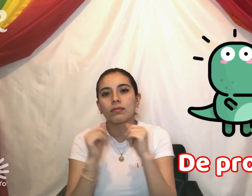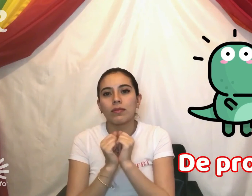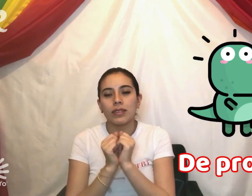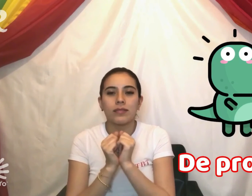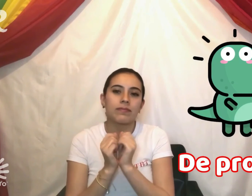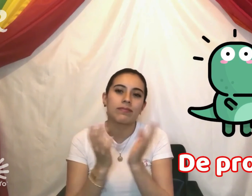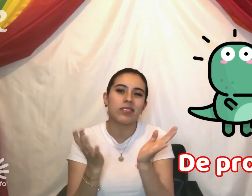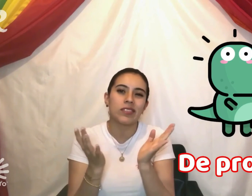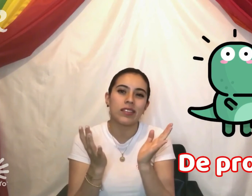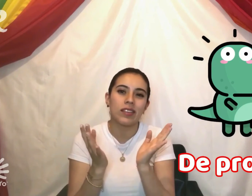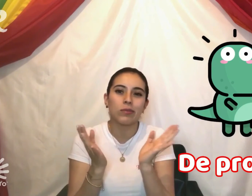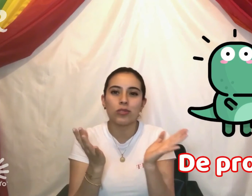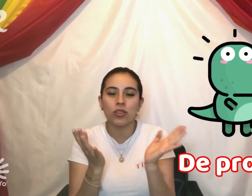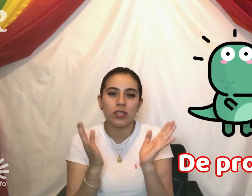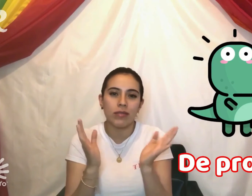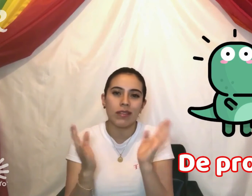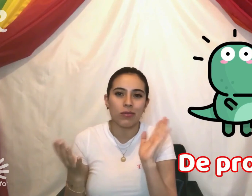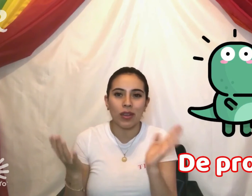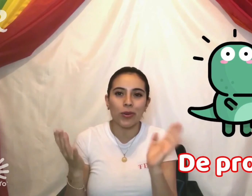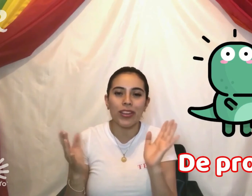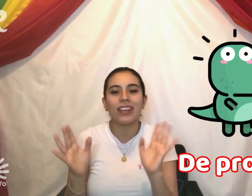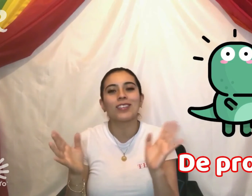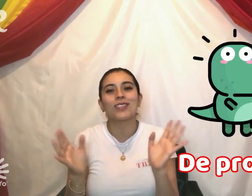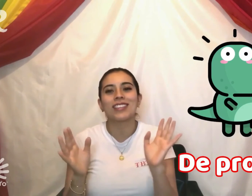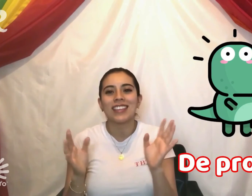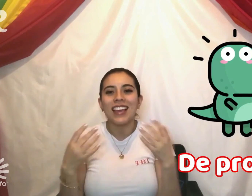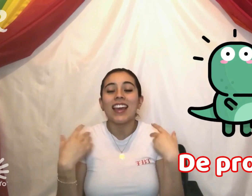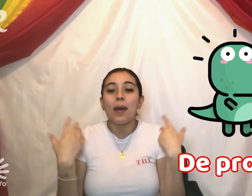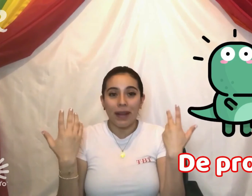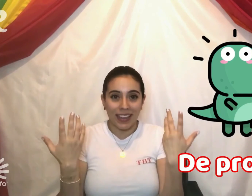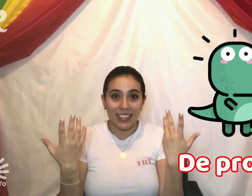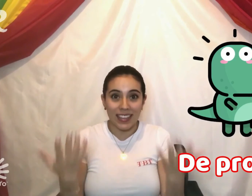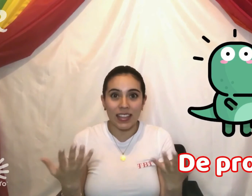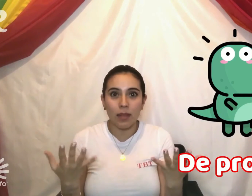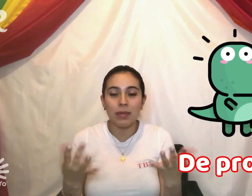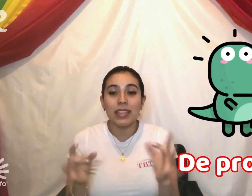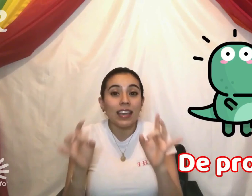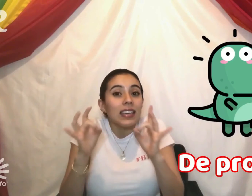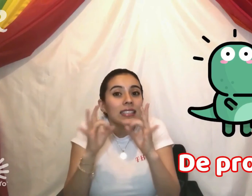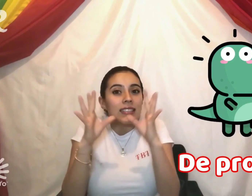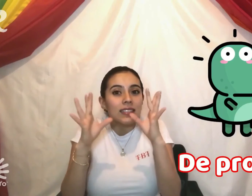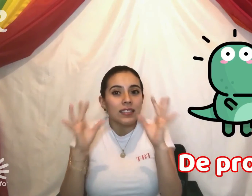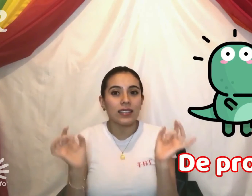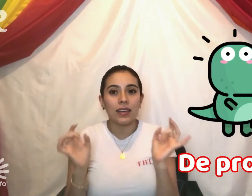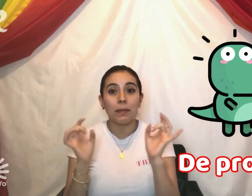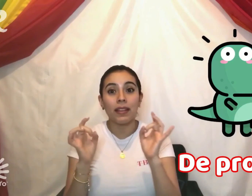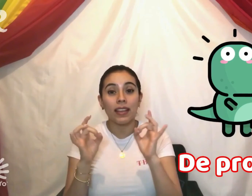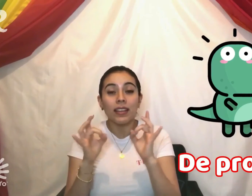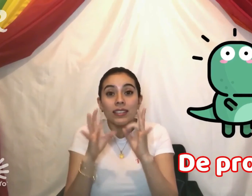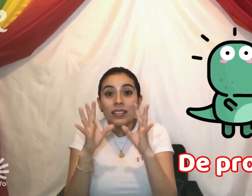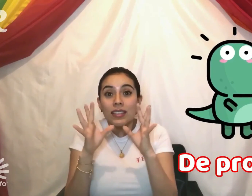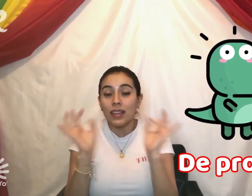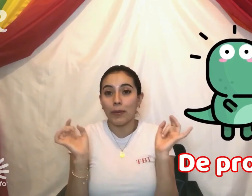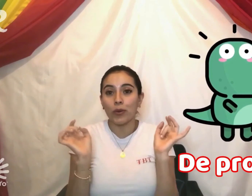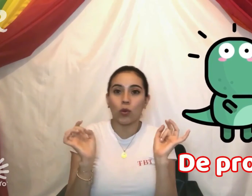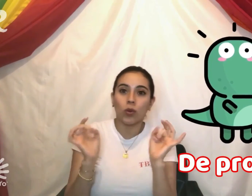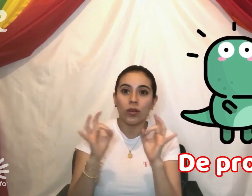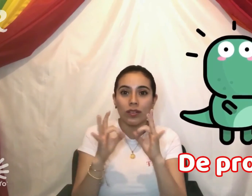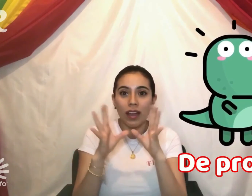pues no se entiende mucho, se ve muy aburrida. Entonces, para que se entienda el mensaje, de repente, de pronto, hago